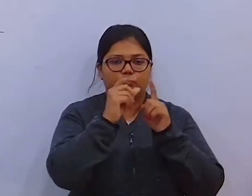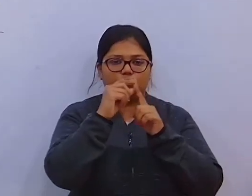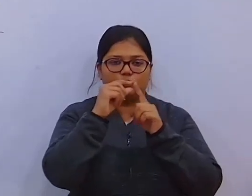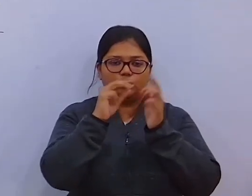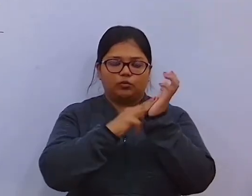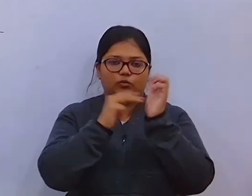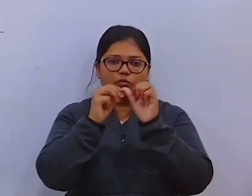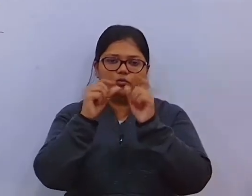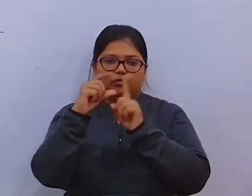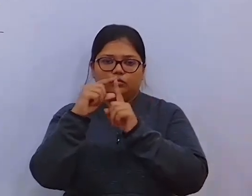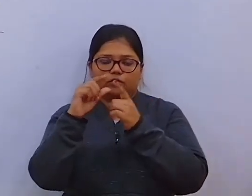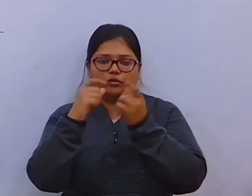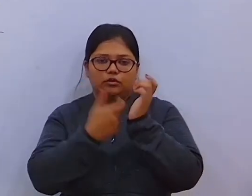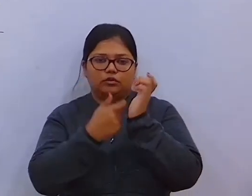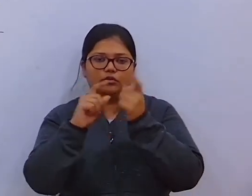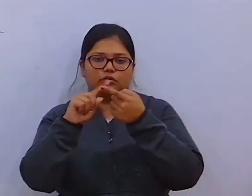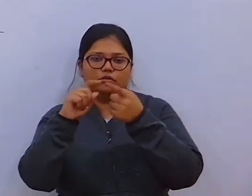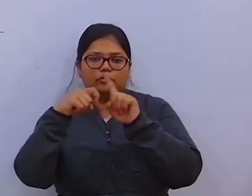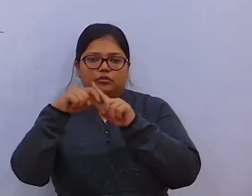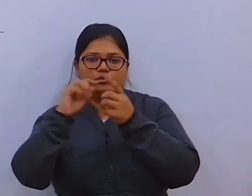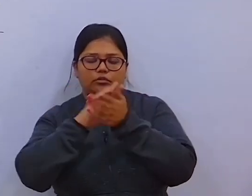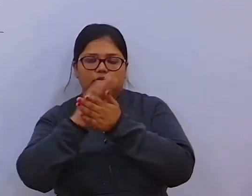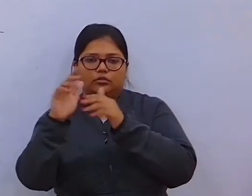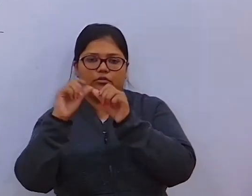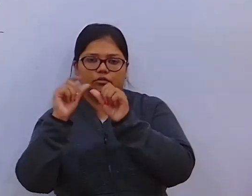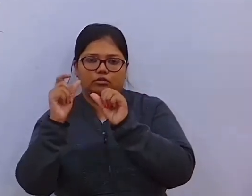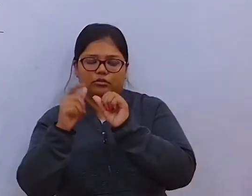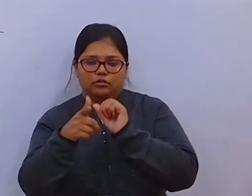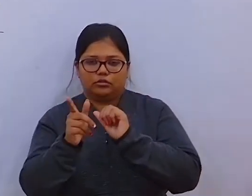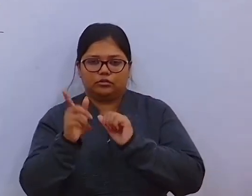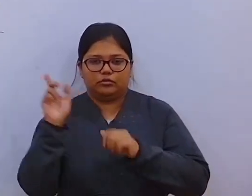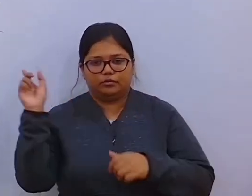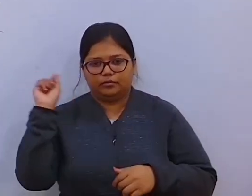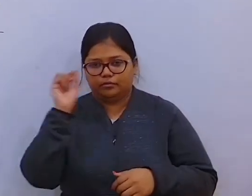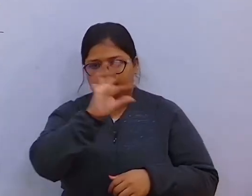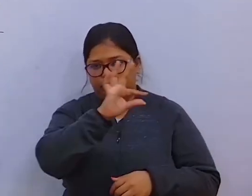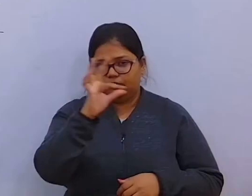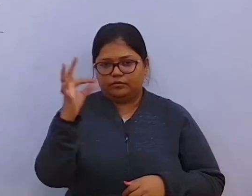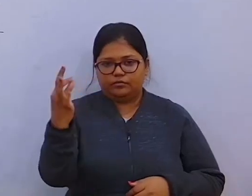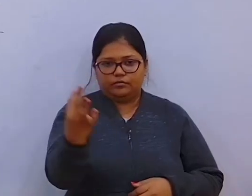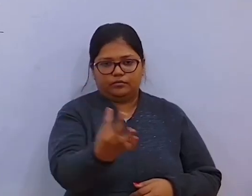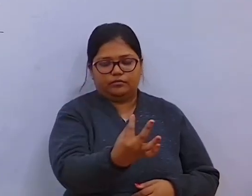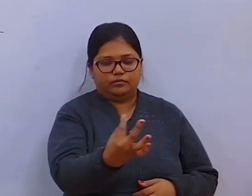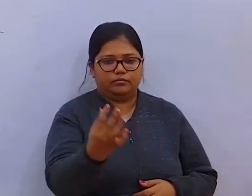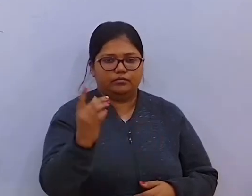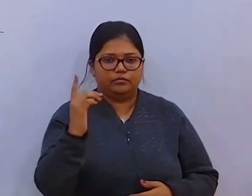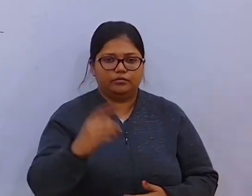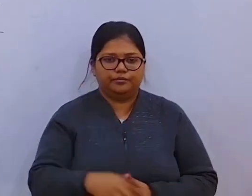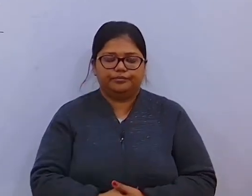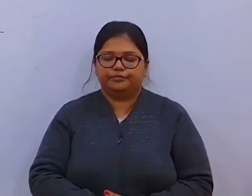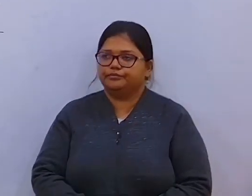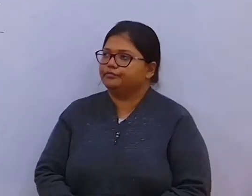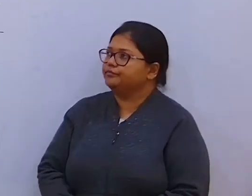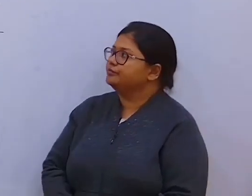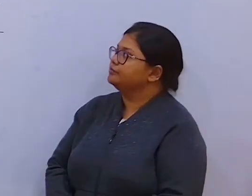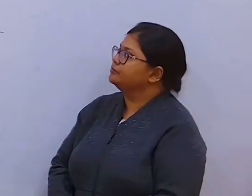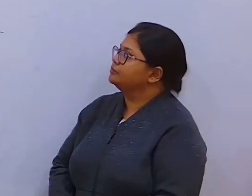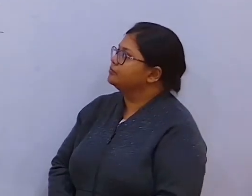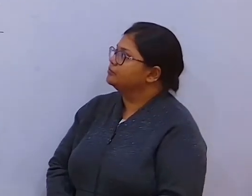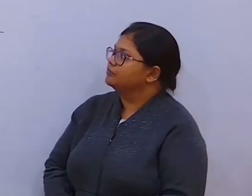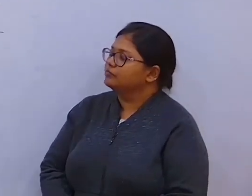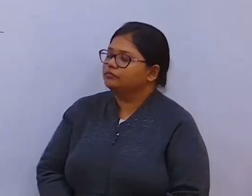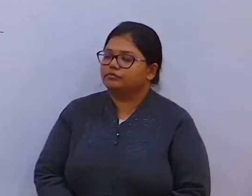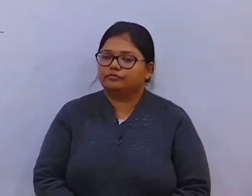ये मिडिल लाइन है ना, ग्लोब का मिडिल बीच से काट दो, तो सबसे पहले क्या आएगा आपका, उत्तरी ध्रुव,